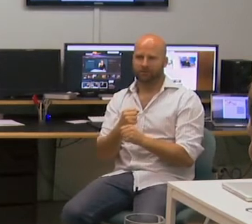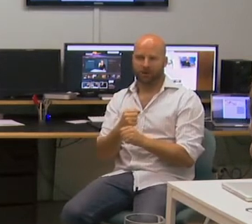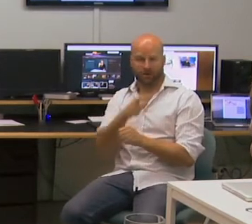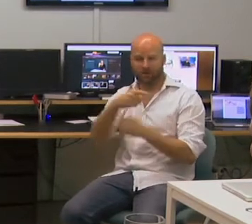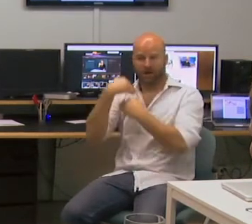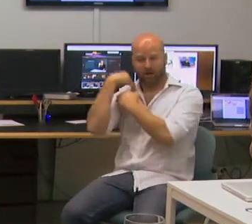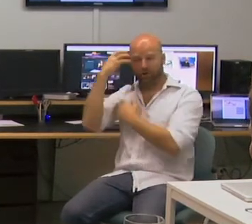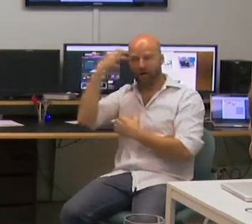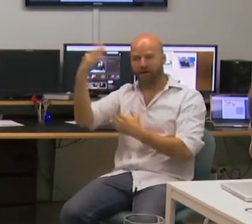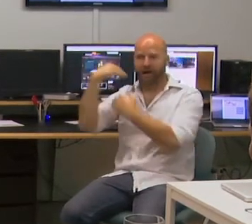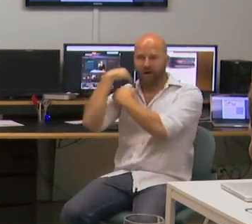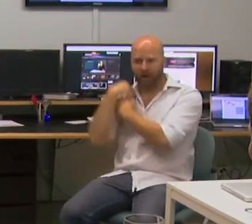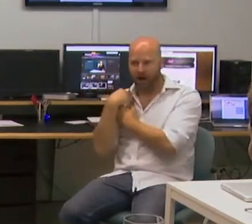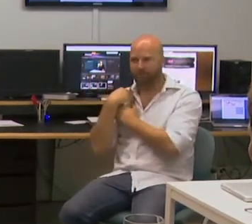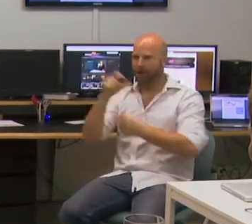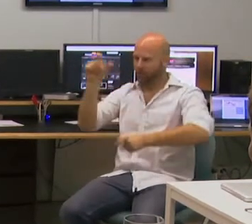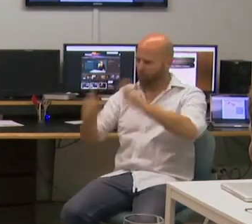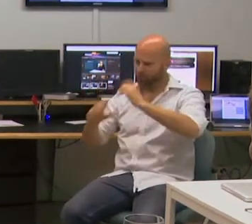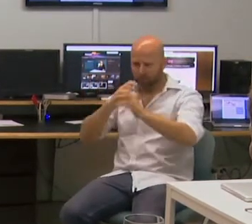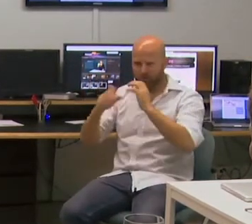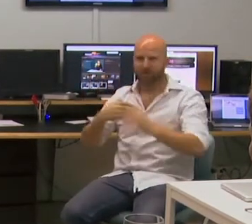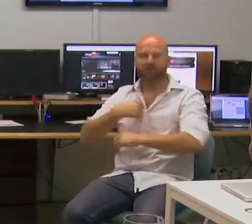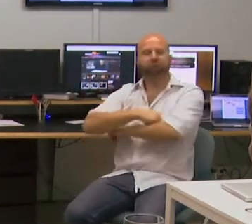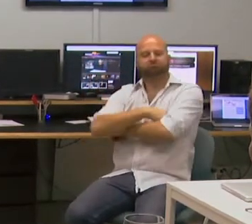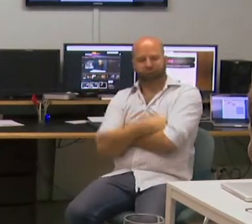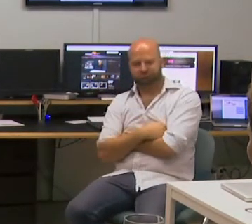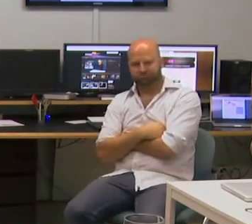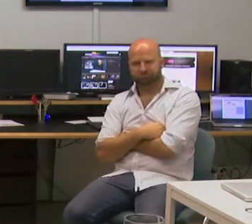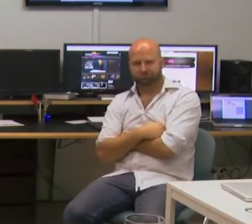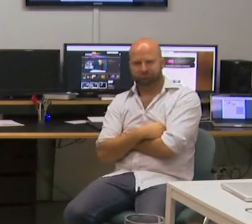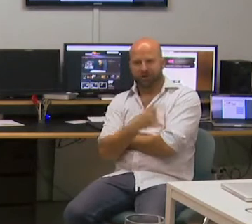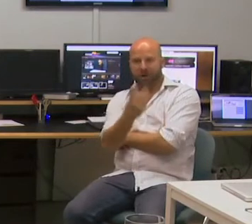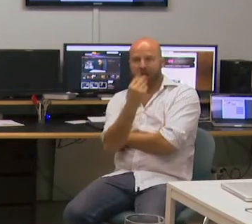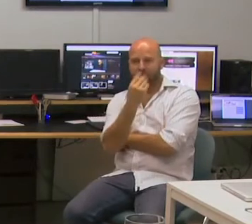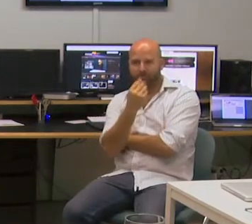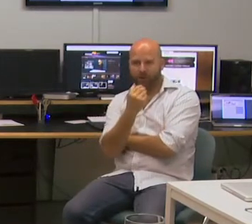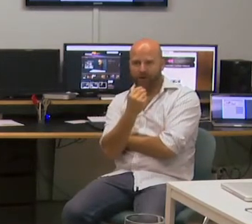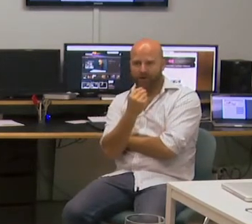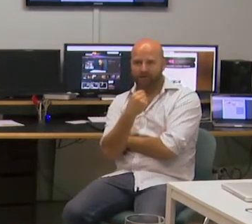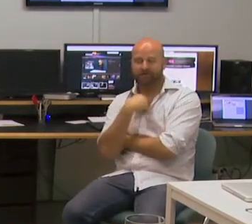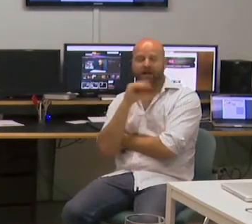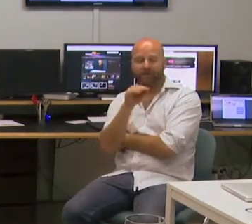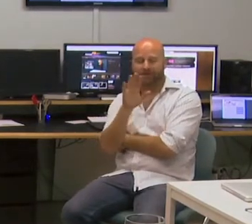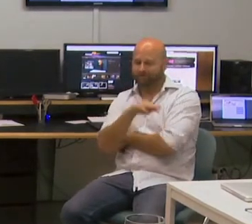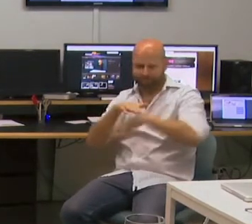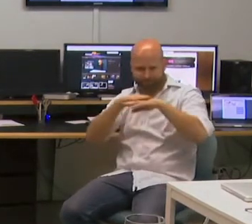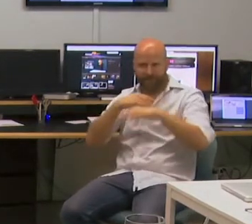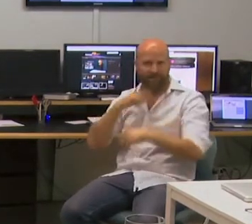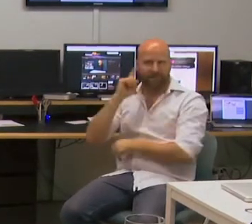wie die Polizei das regelt. Weil das ist das schließlich ihre Aufgabe, hier mit mir zu kommunizieren. Gut, sie hat ihre Hände eingesteckt. Und